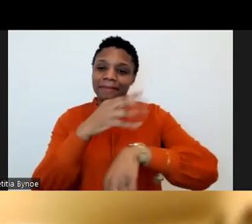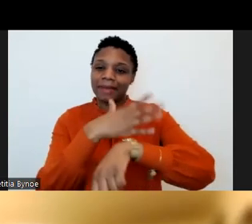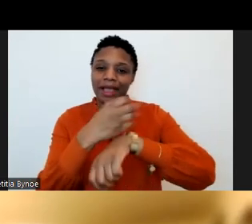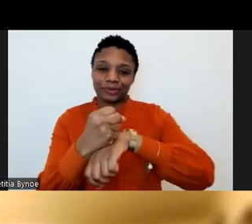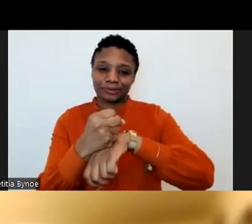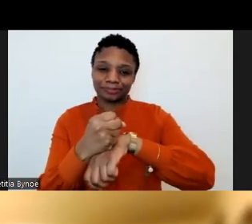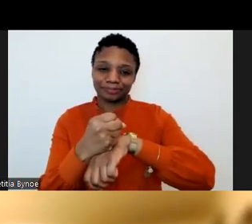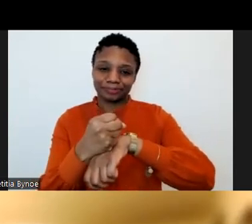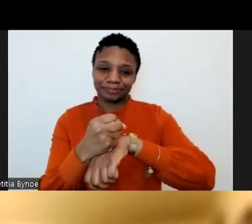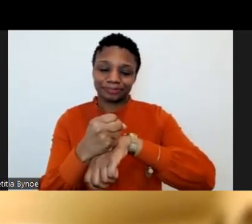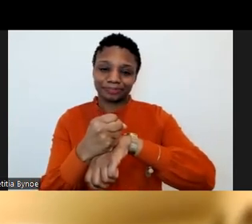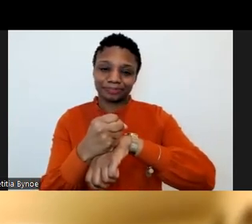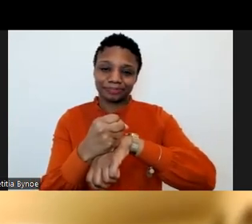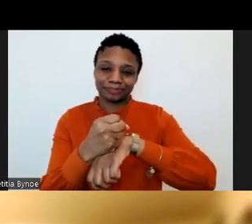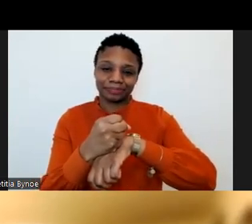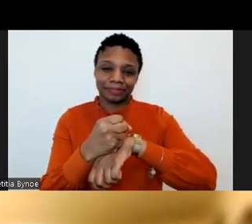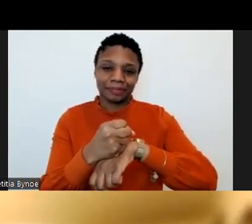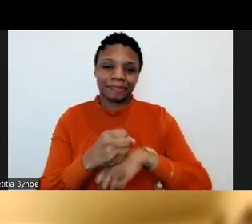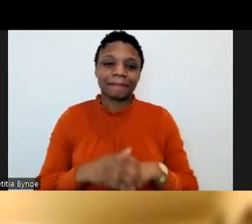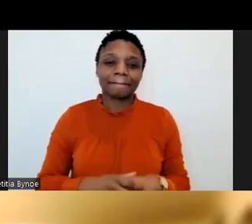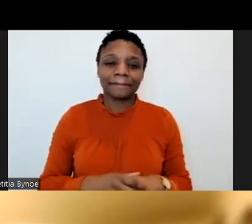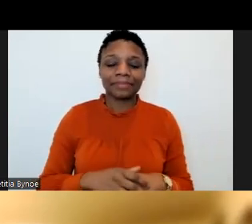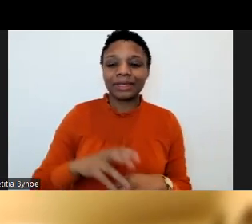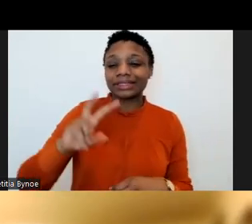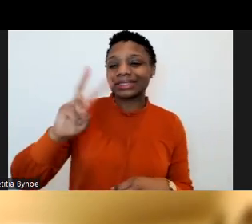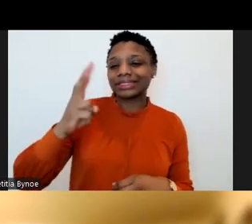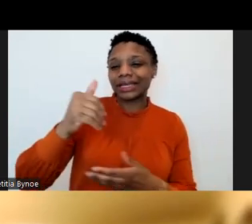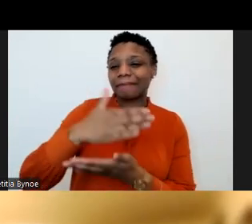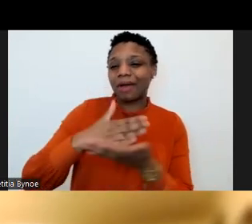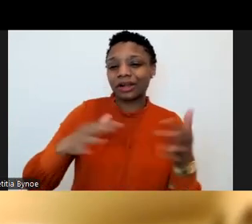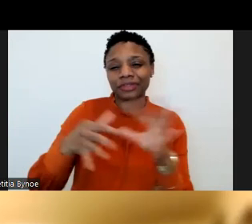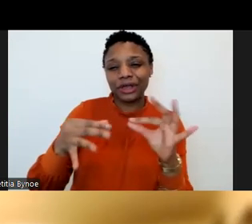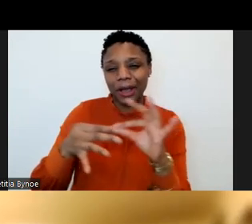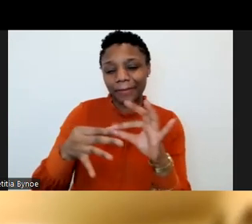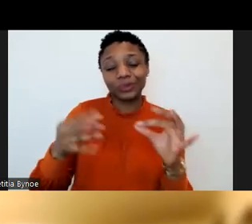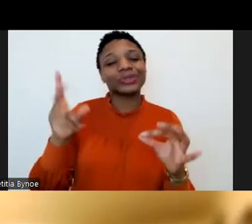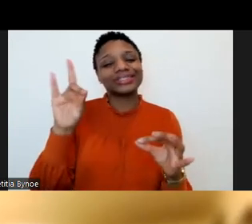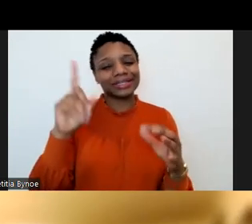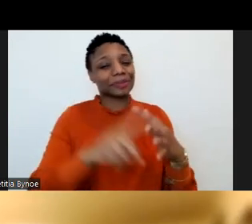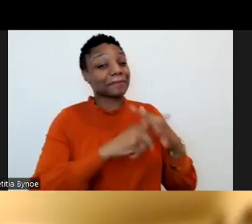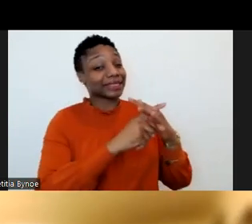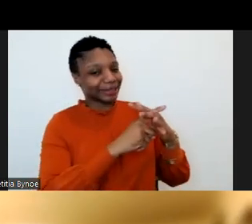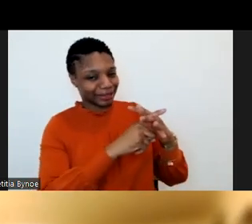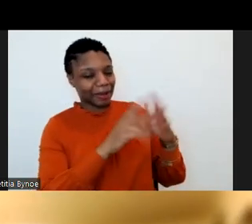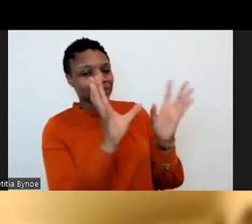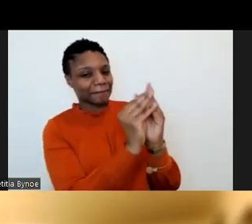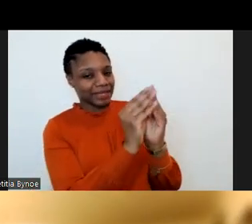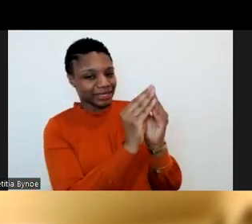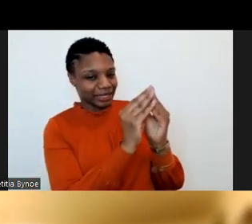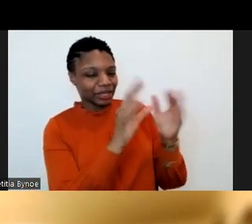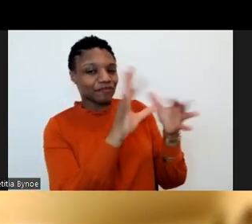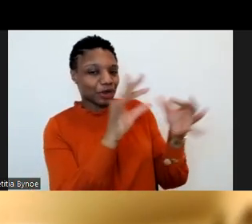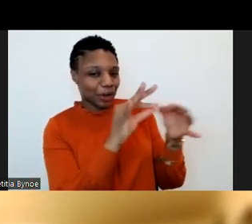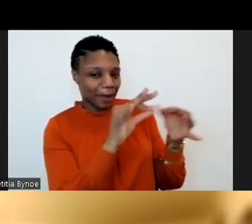tener más tiempo para tener el segundo eh la segunda parte de los comentarios Así que como